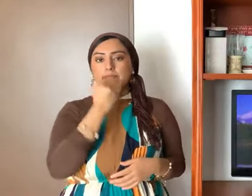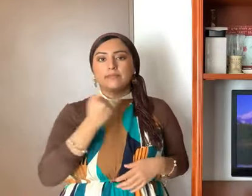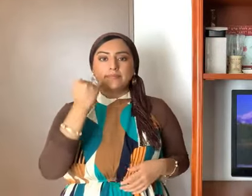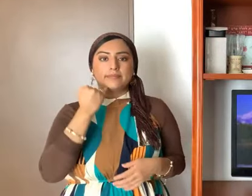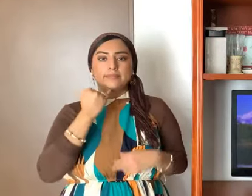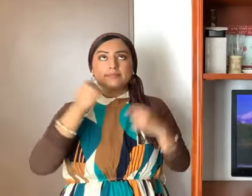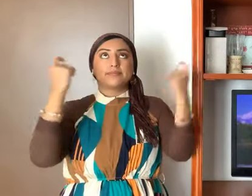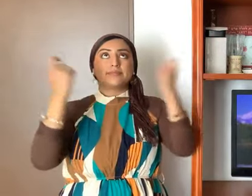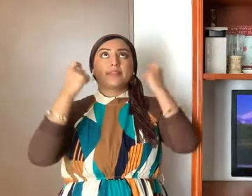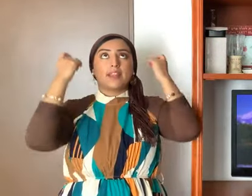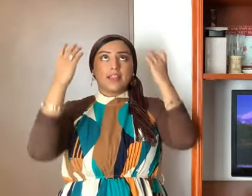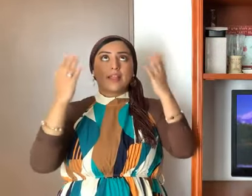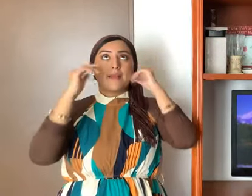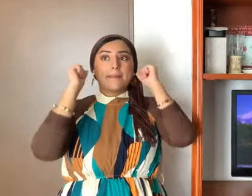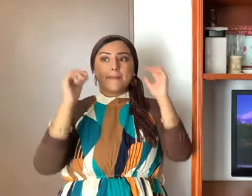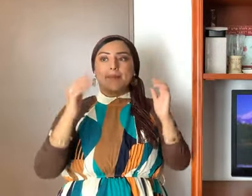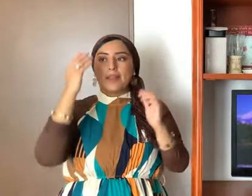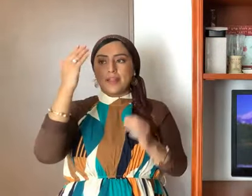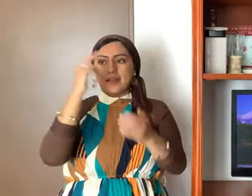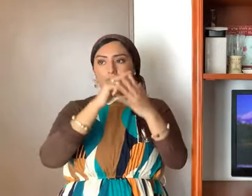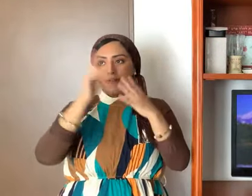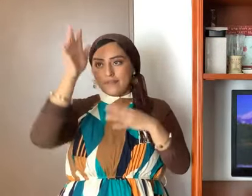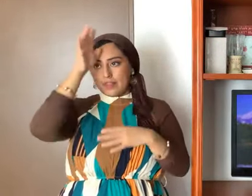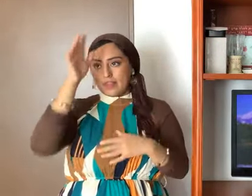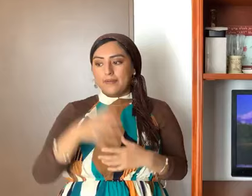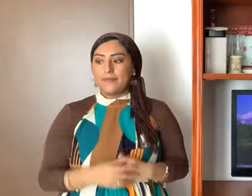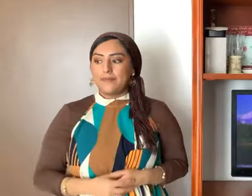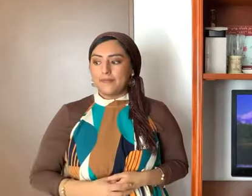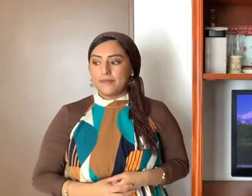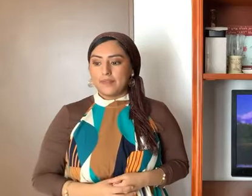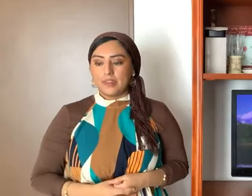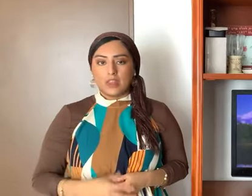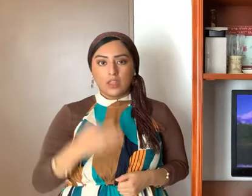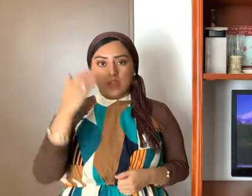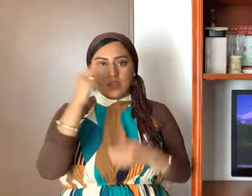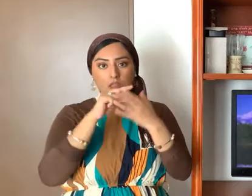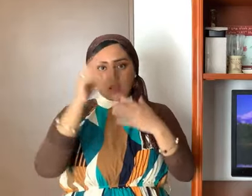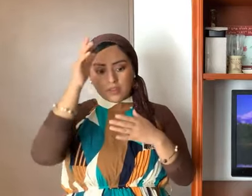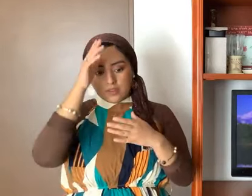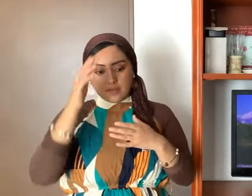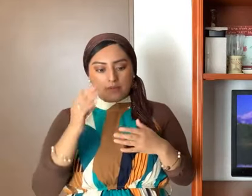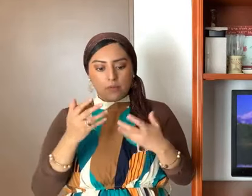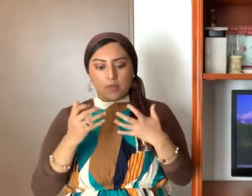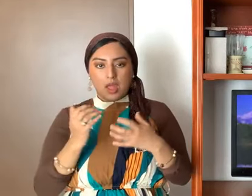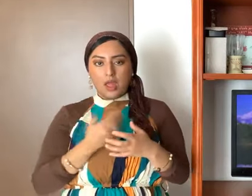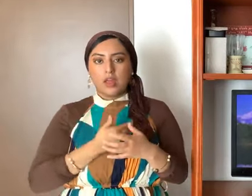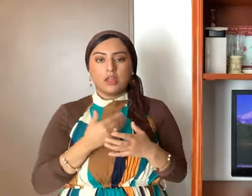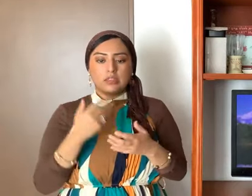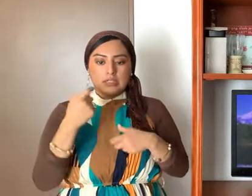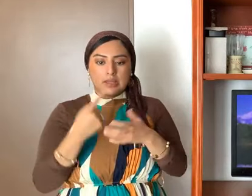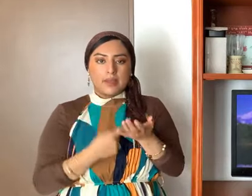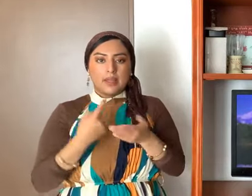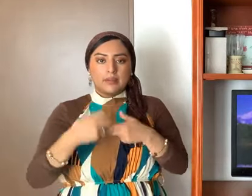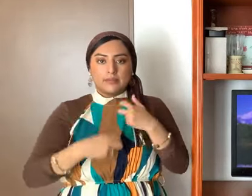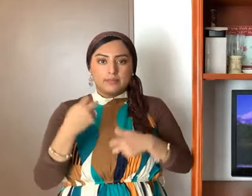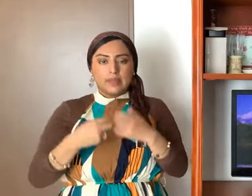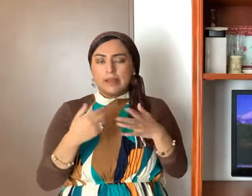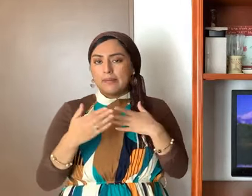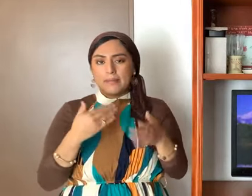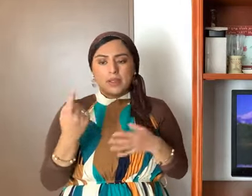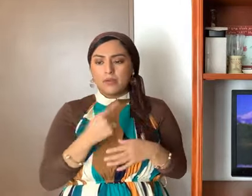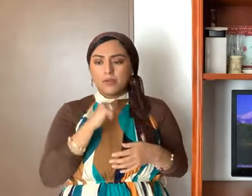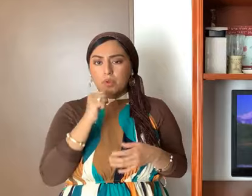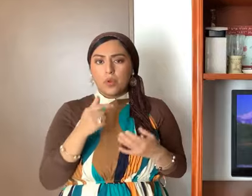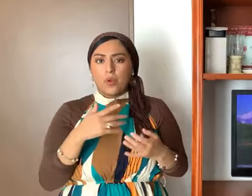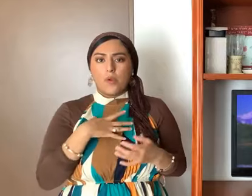Israel. Bendito es Yahshua HaMashiach. El Eterno quiere que pasemos cosas, aunque no nos gusten, aunque